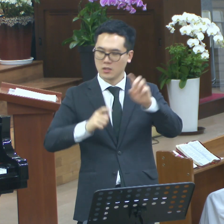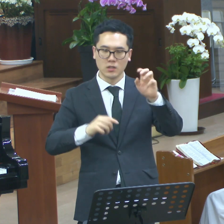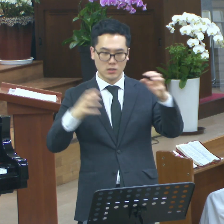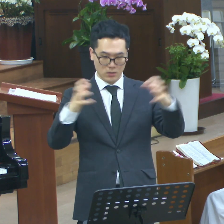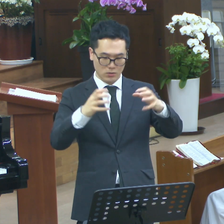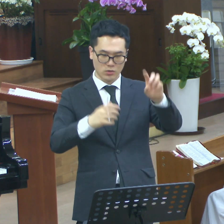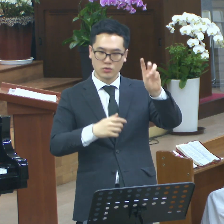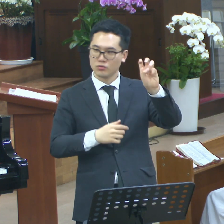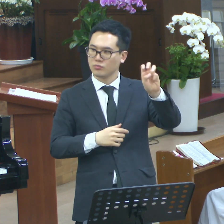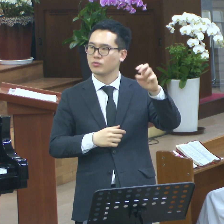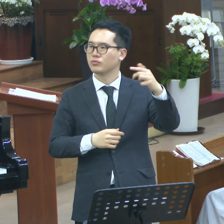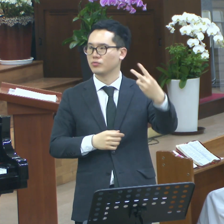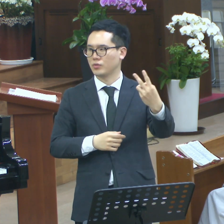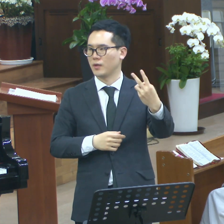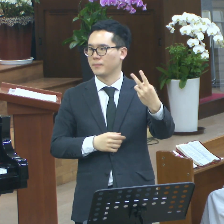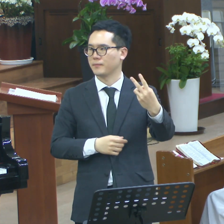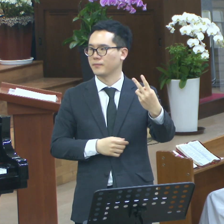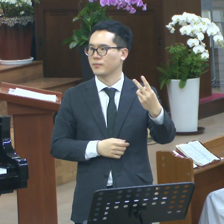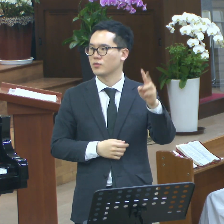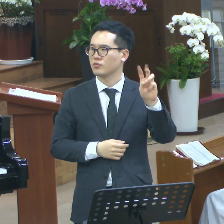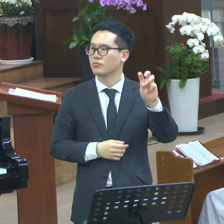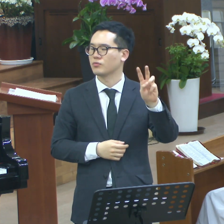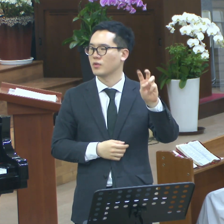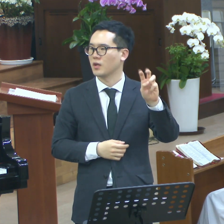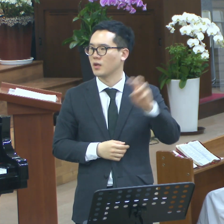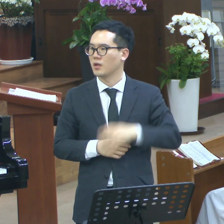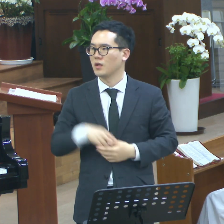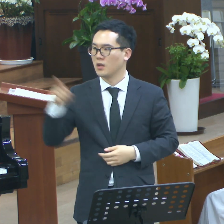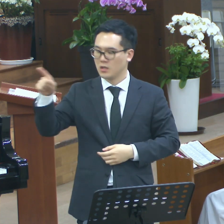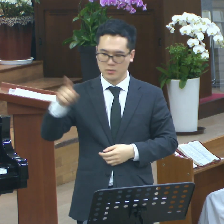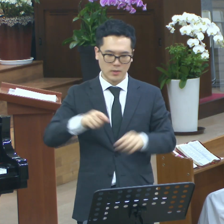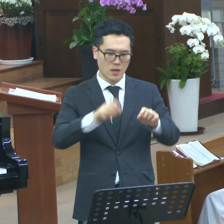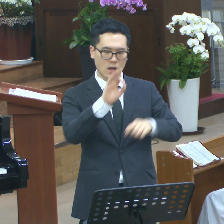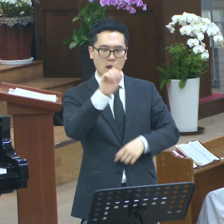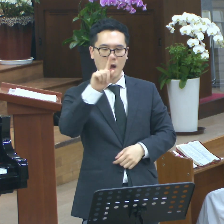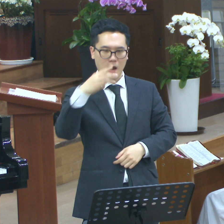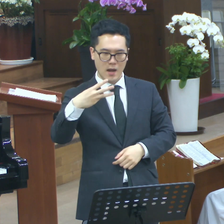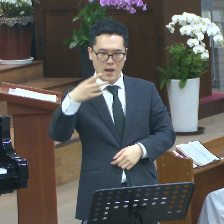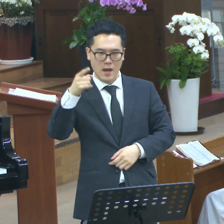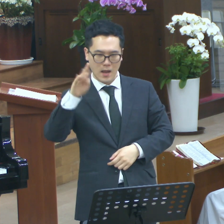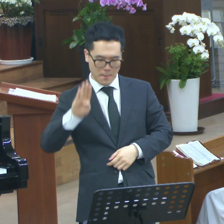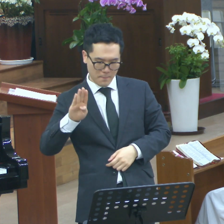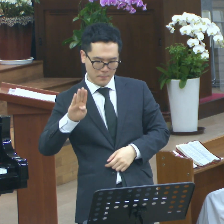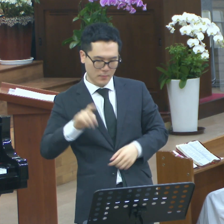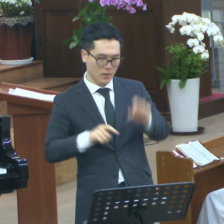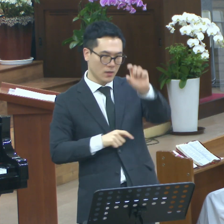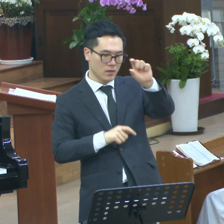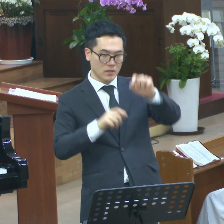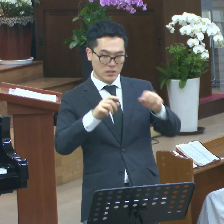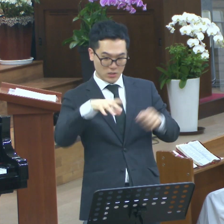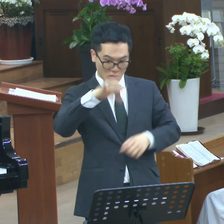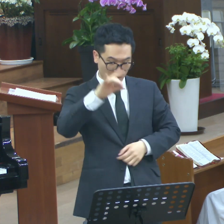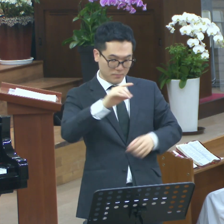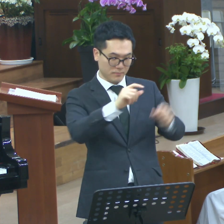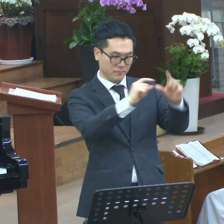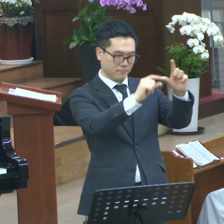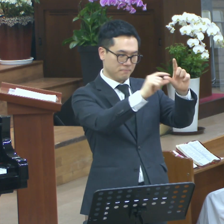앞에다가 전부 알렙을 계속 쓰는 거야. 알렙이 다 있어요. 그 단어가 우리로 말하면 기역으로 시작되는